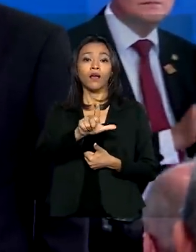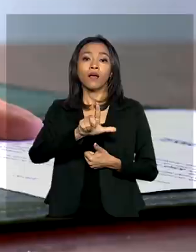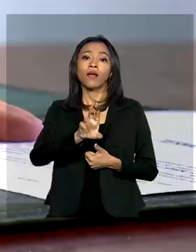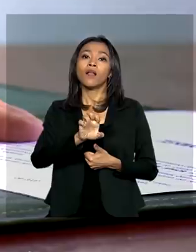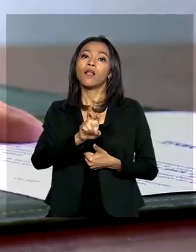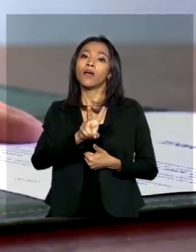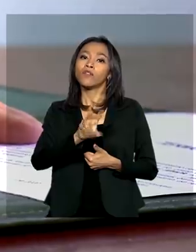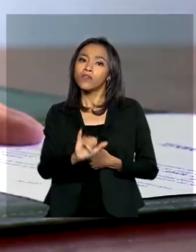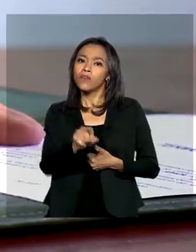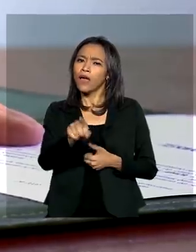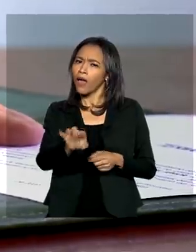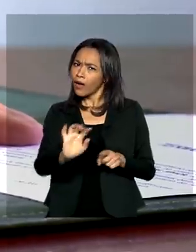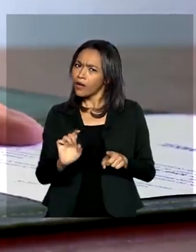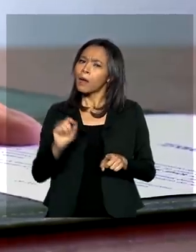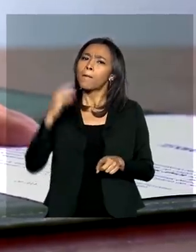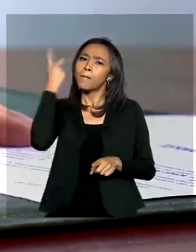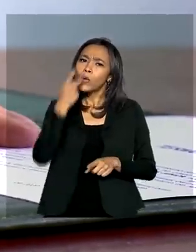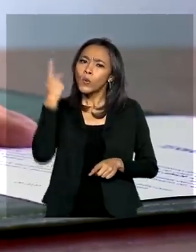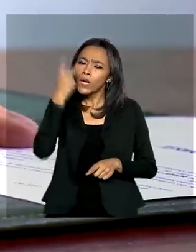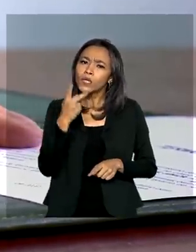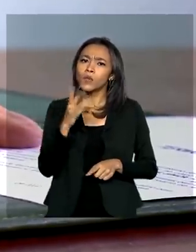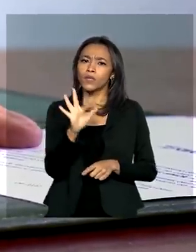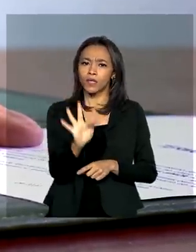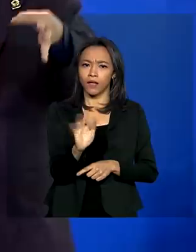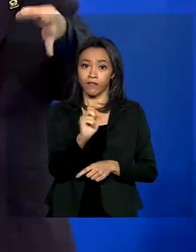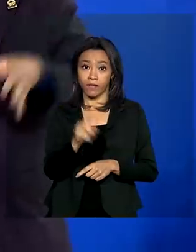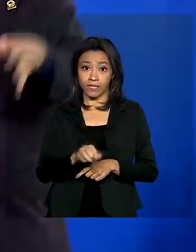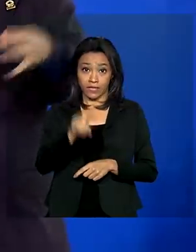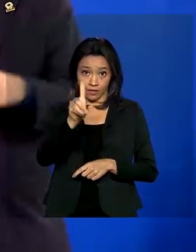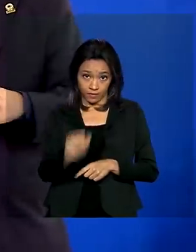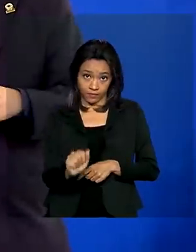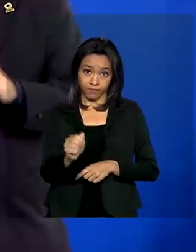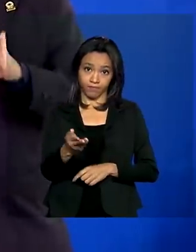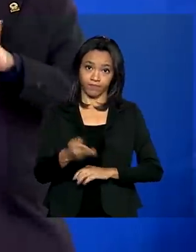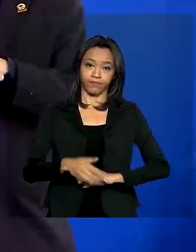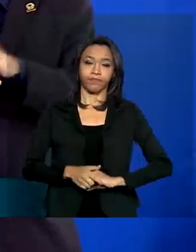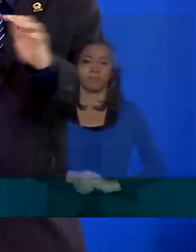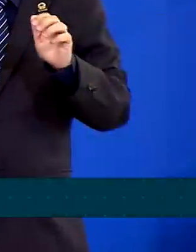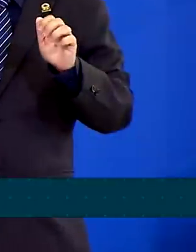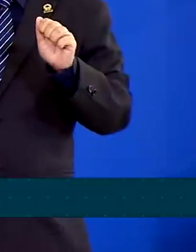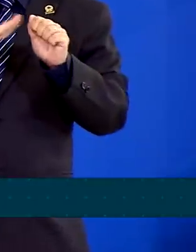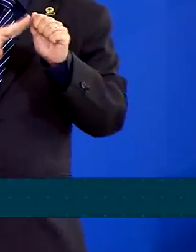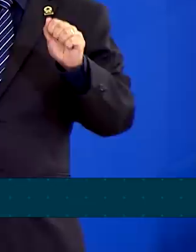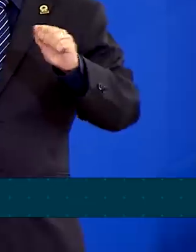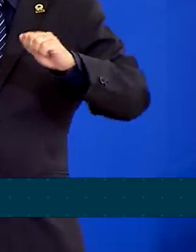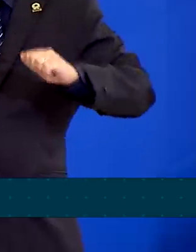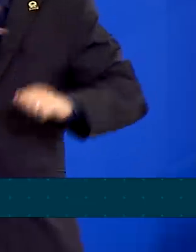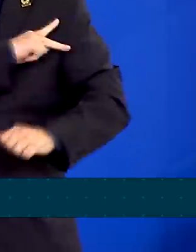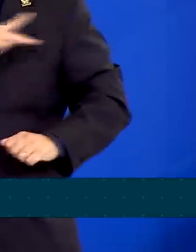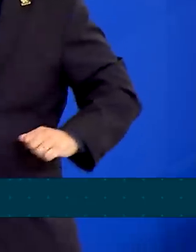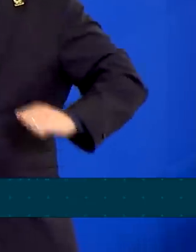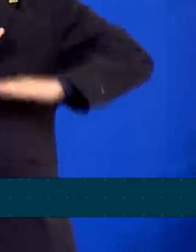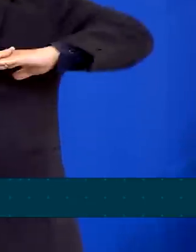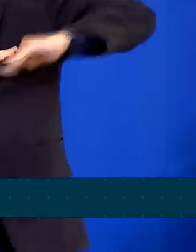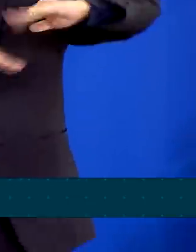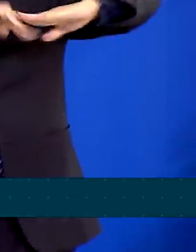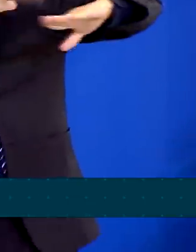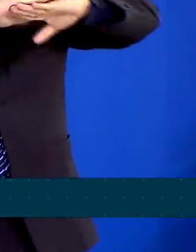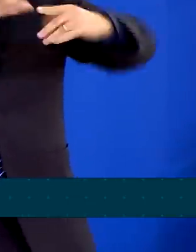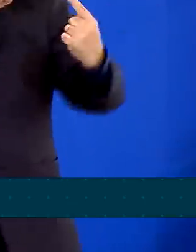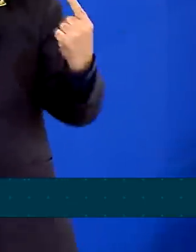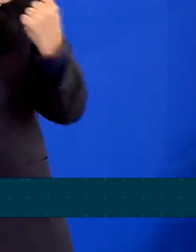do amaral júnior que era procurar e da fazenda nacional uma advocacia pública construtiva passa